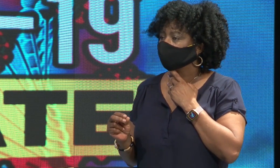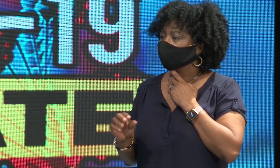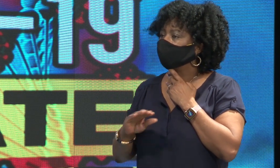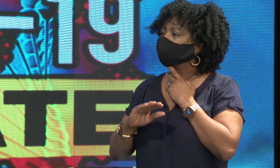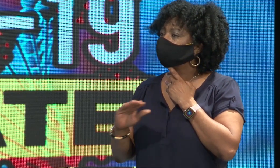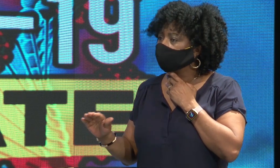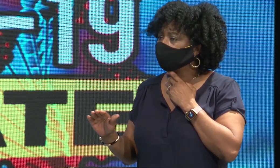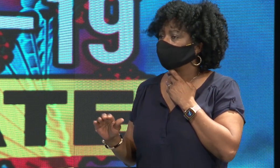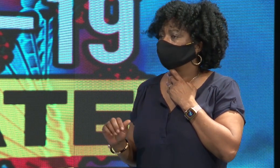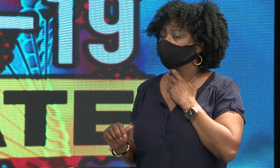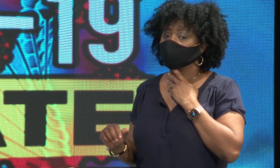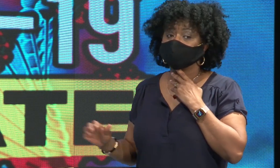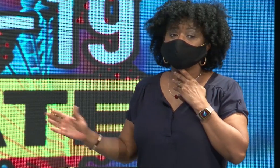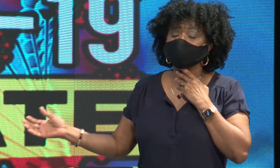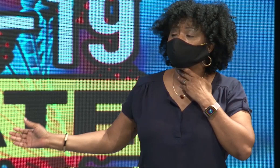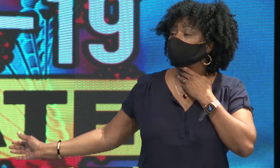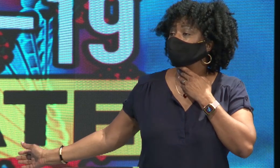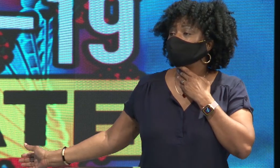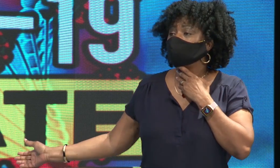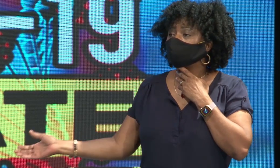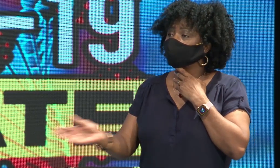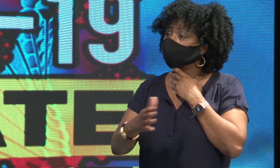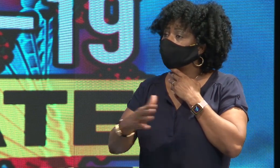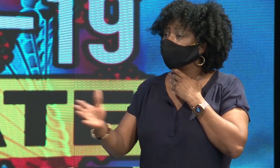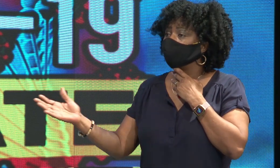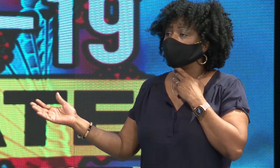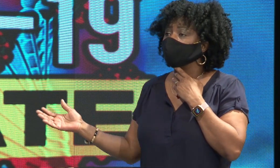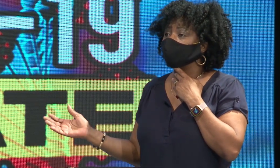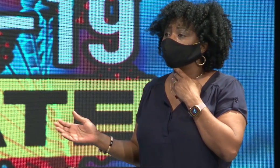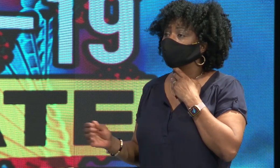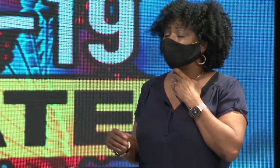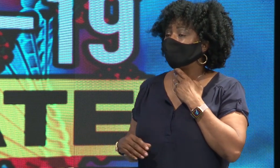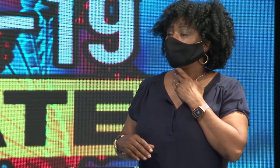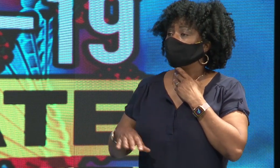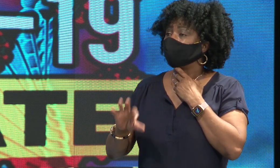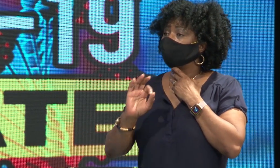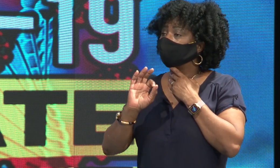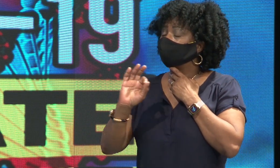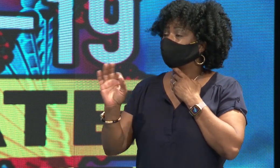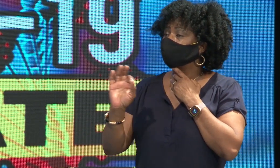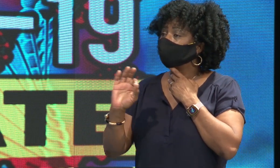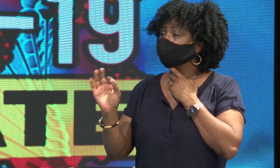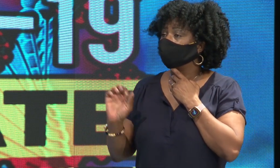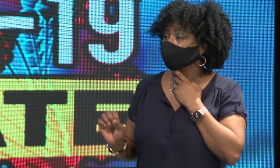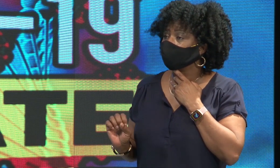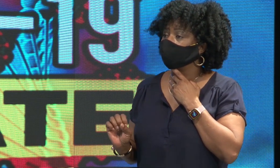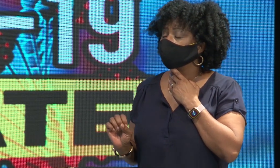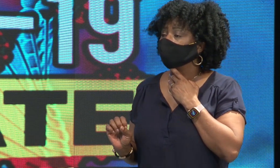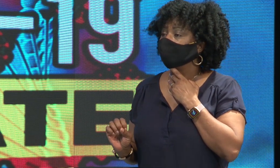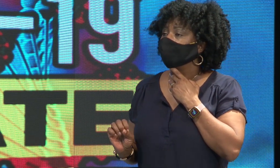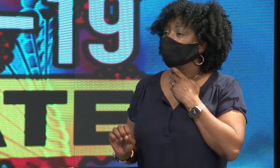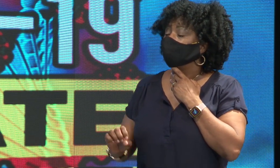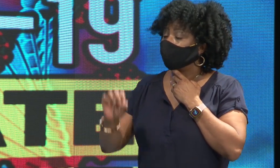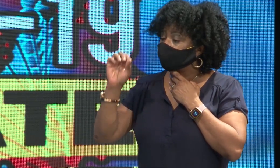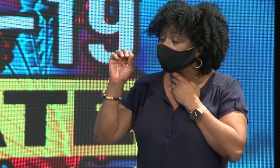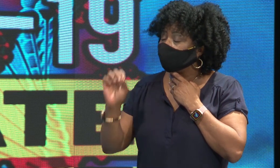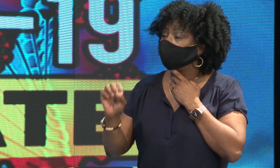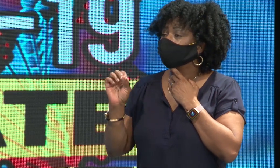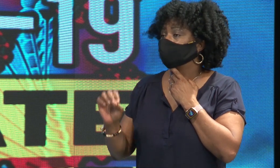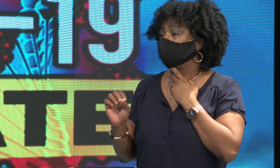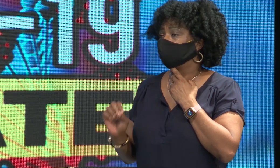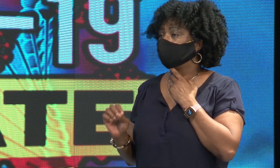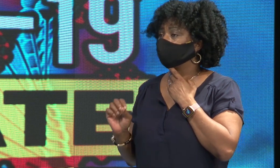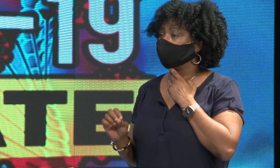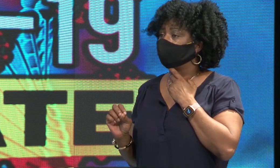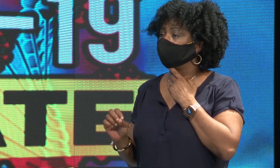ja. dan stopt het. Absoluut. Dan kan je een luxe villa hebben ingericht met de beste van het beste. Maar als er